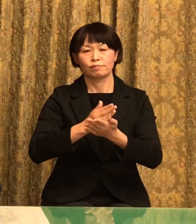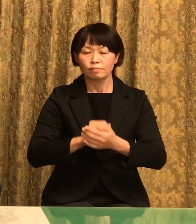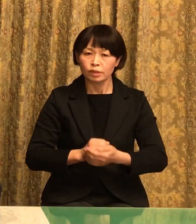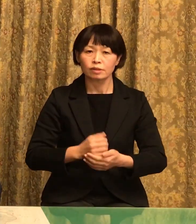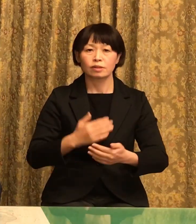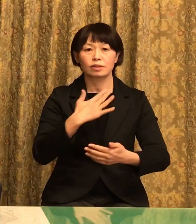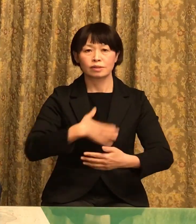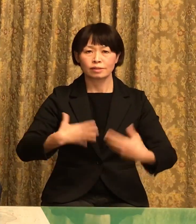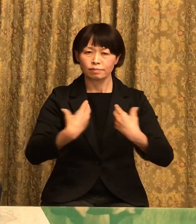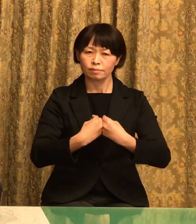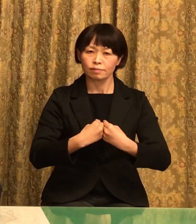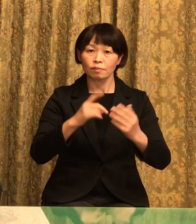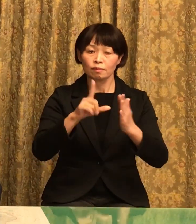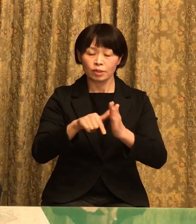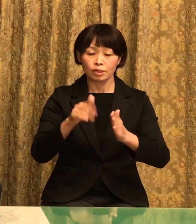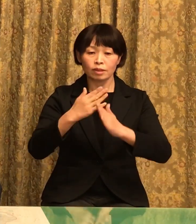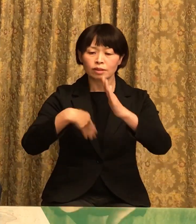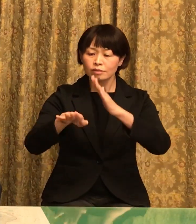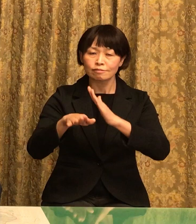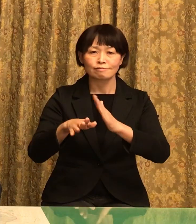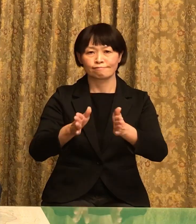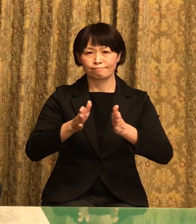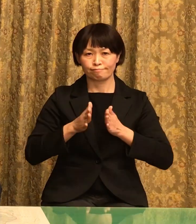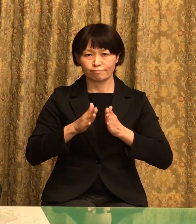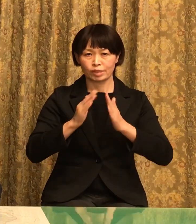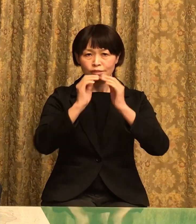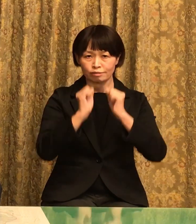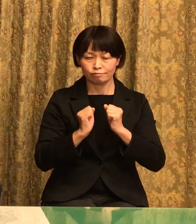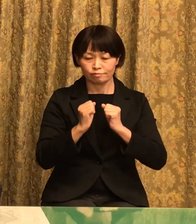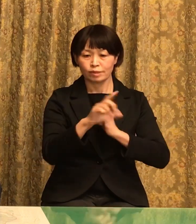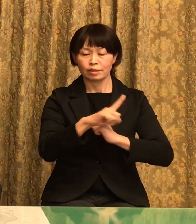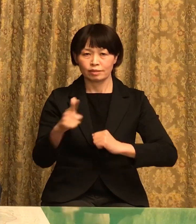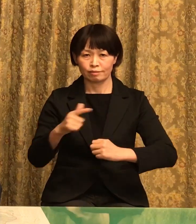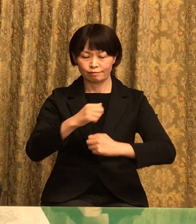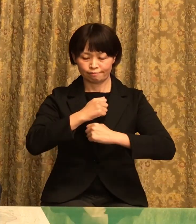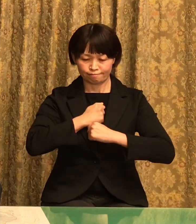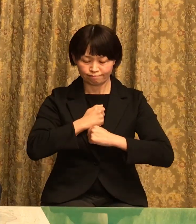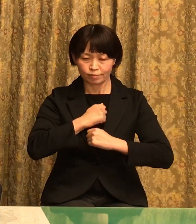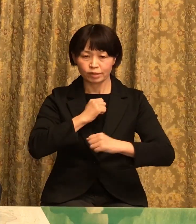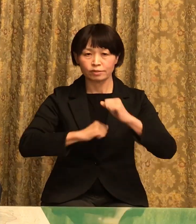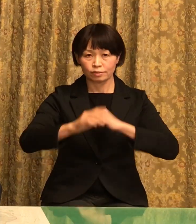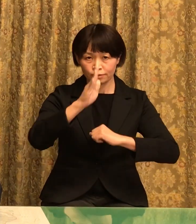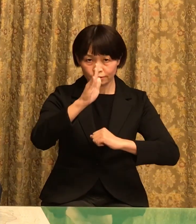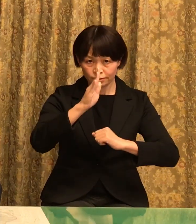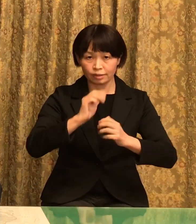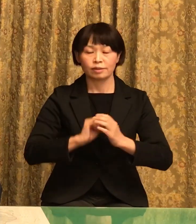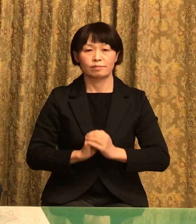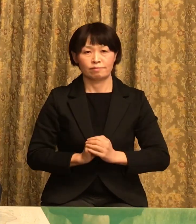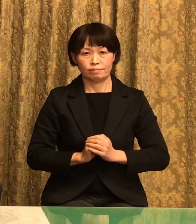が優れない場合は外出を控えるなど慎重な行動をお願いします。